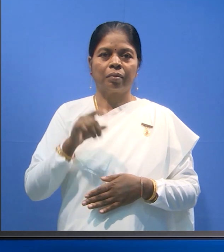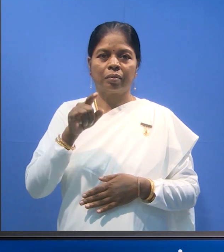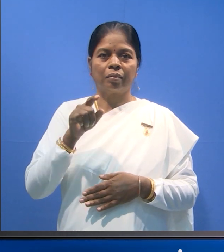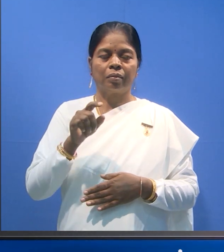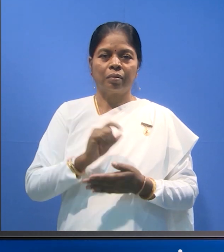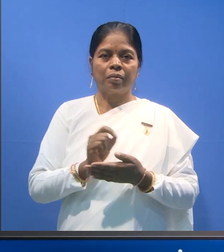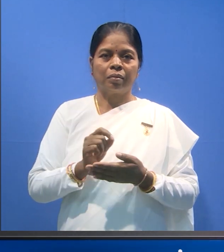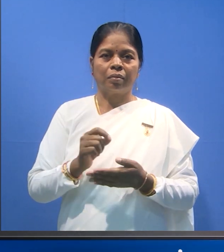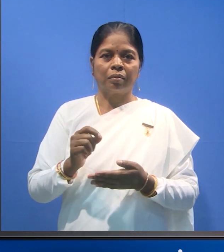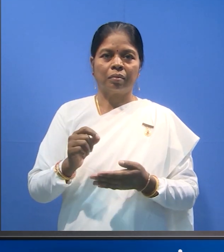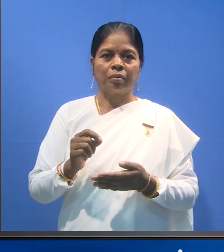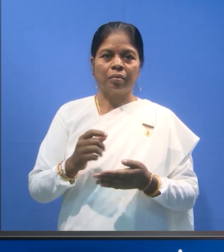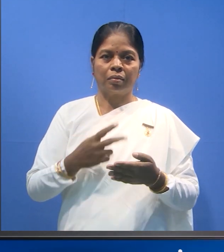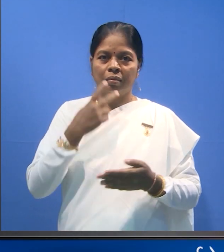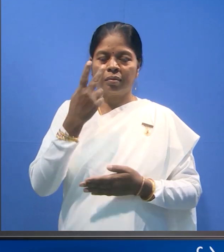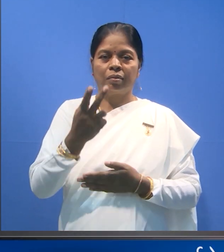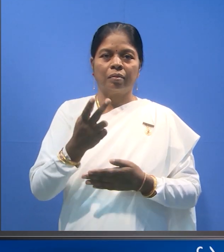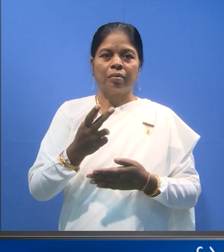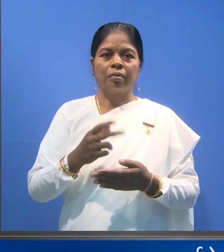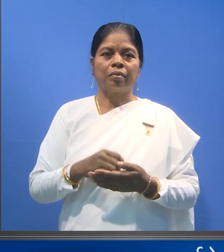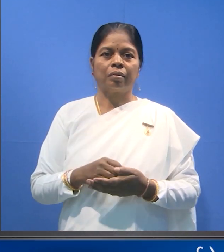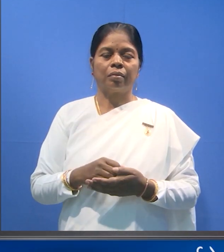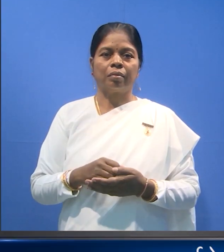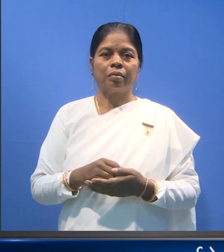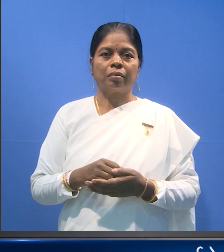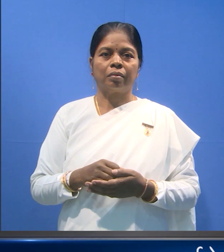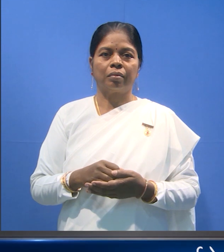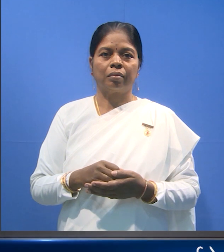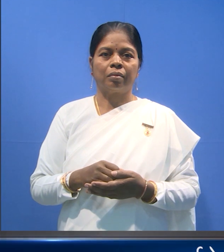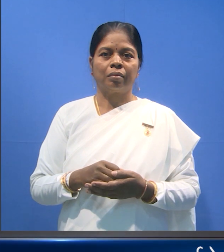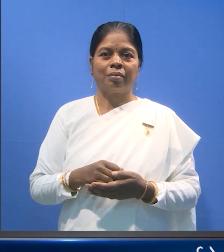गोष्टी त्यांच्या लेखनामध्ये प्रकर्षाने जाणवतात.